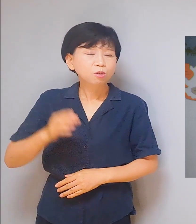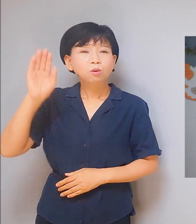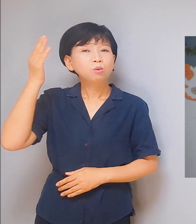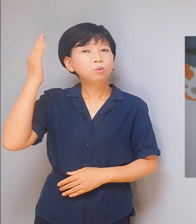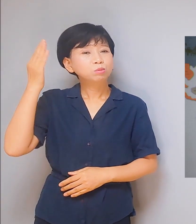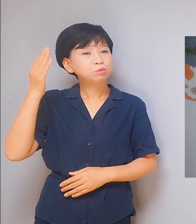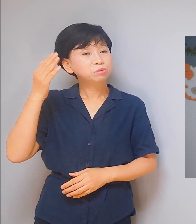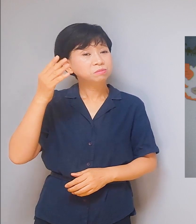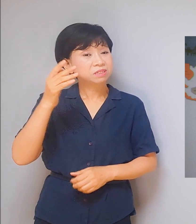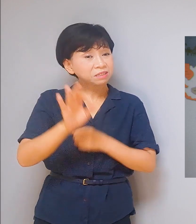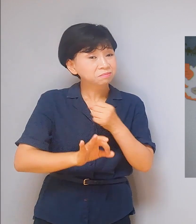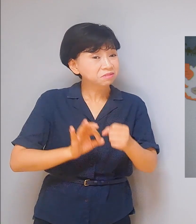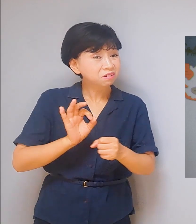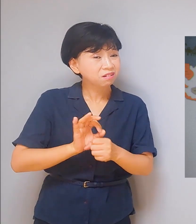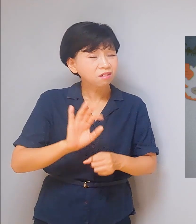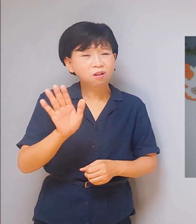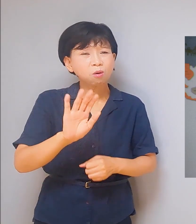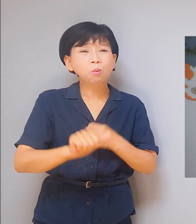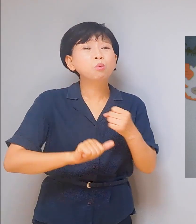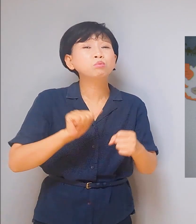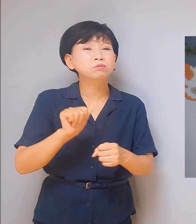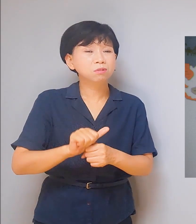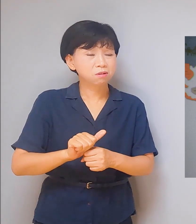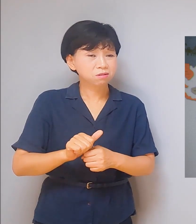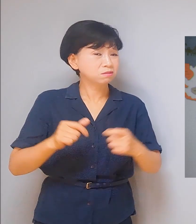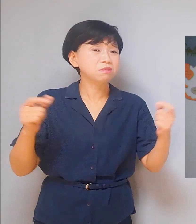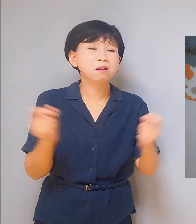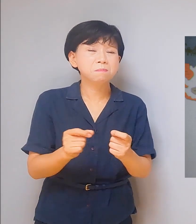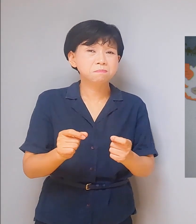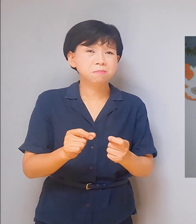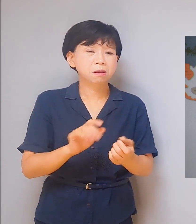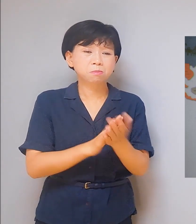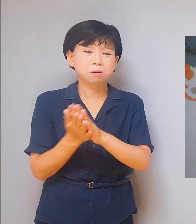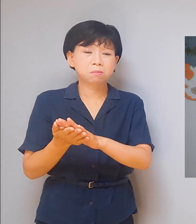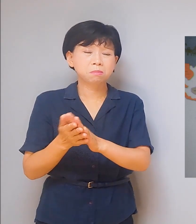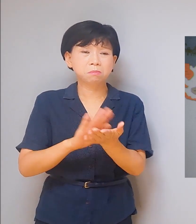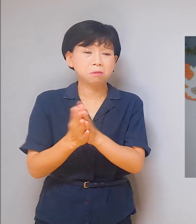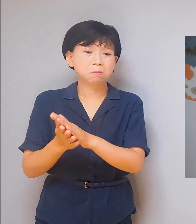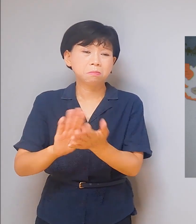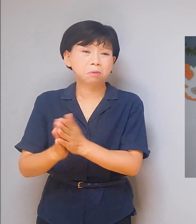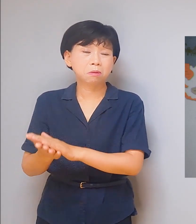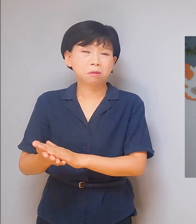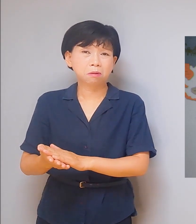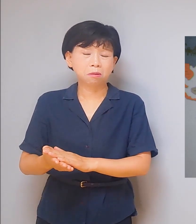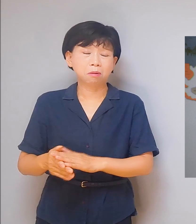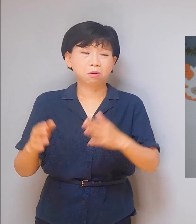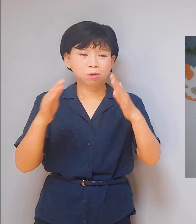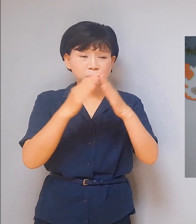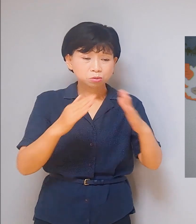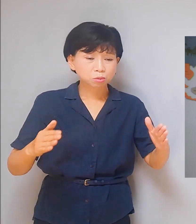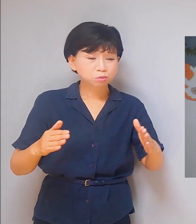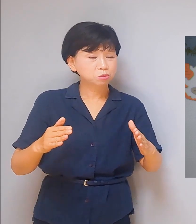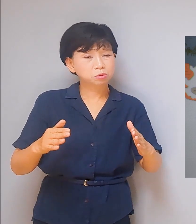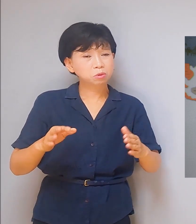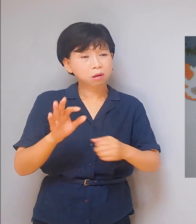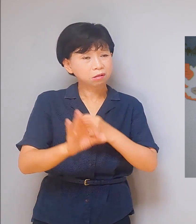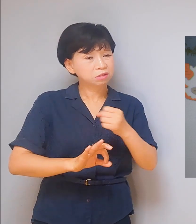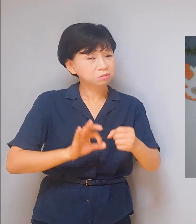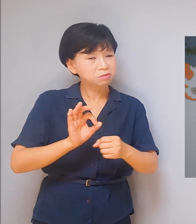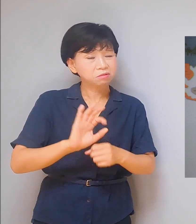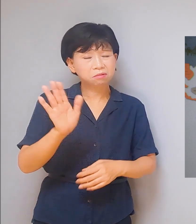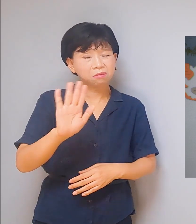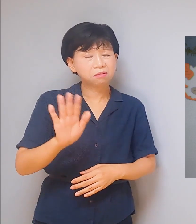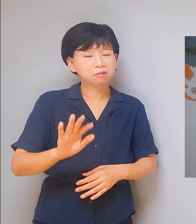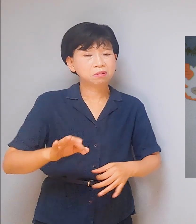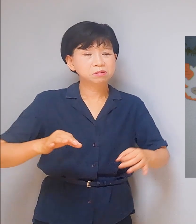요즘은 10년까지도 안 걸리는 듯 보입니다. 우리 전주만 봐도 10년까지 안 걸리는 것 같아요. 몇 년